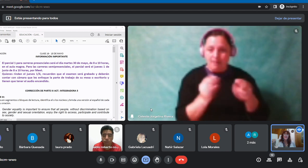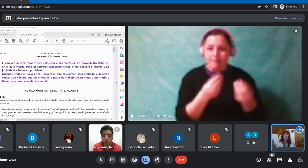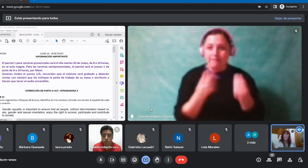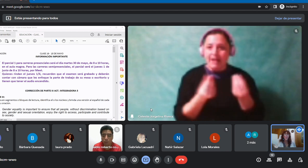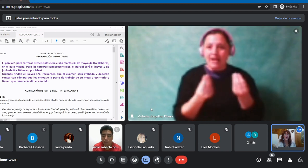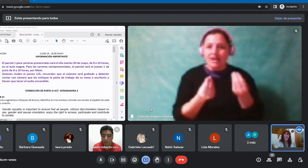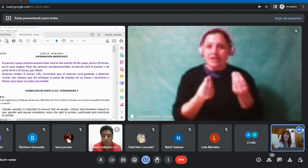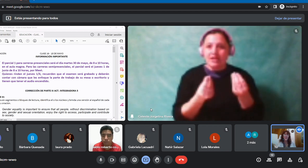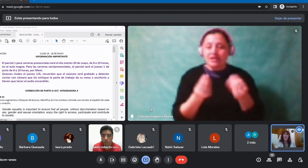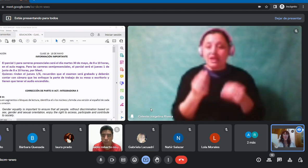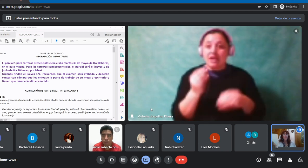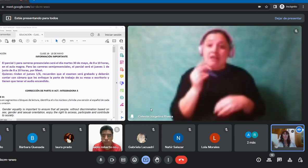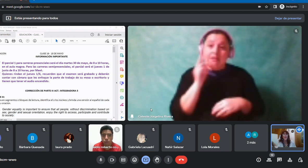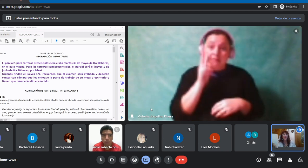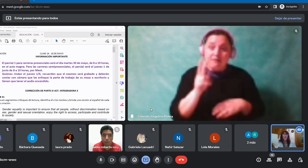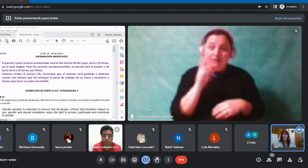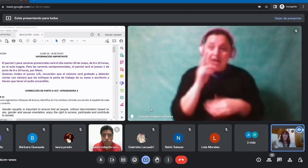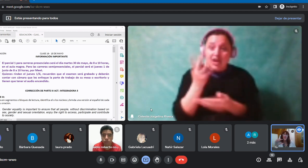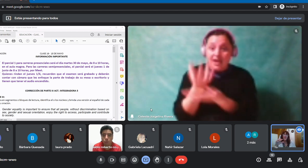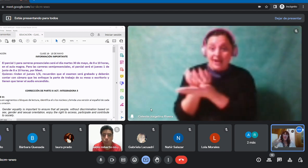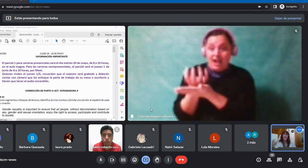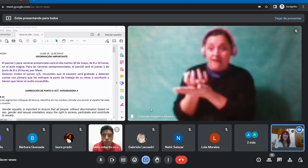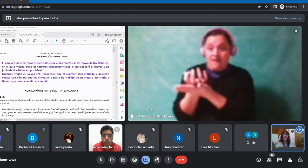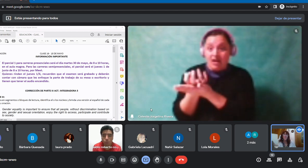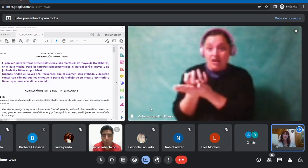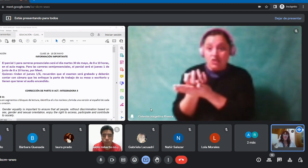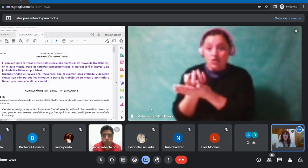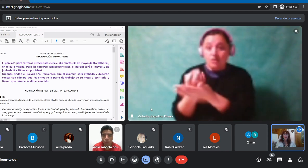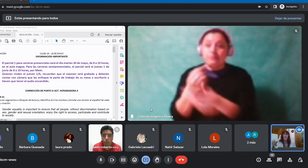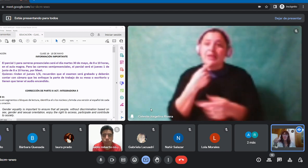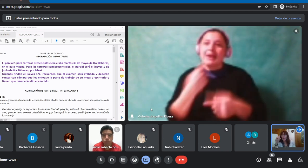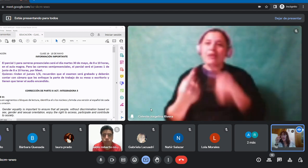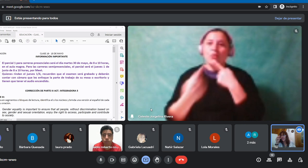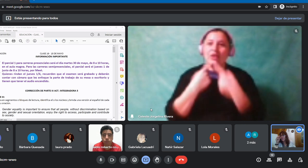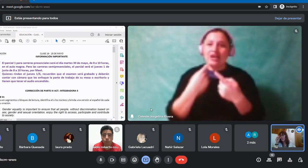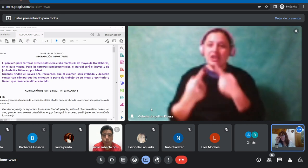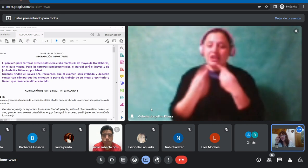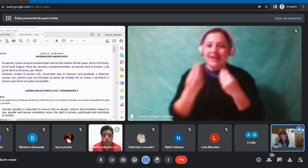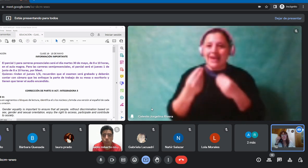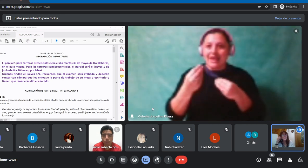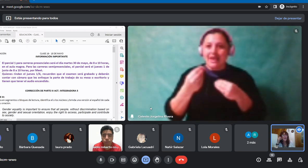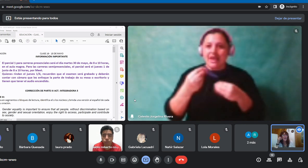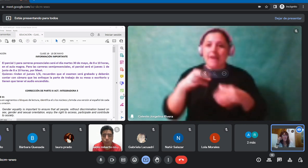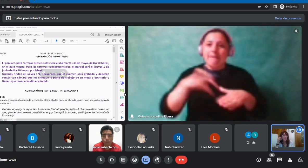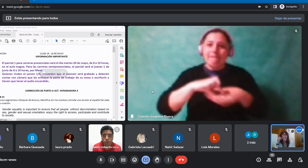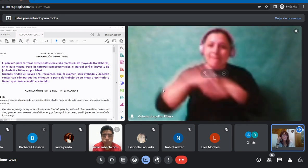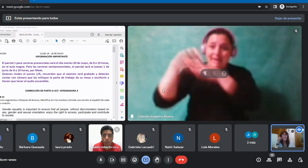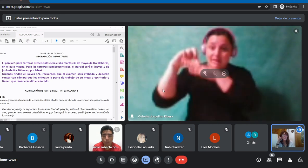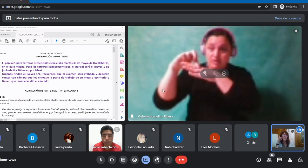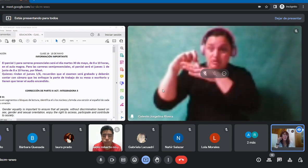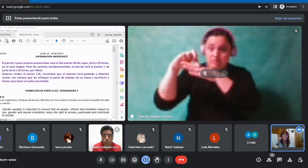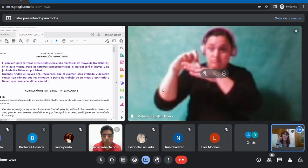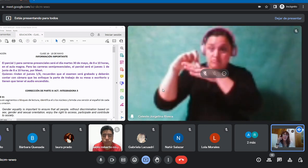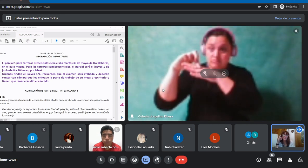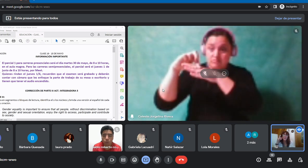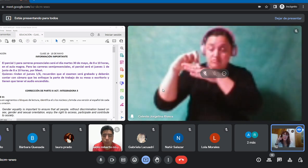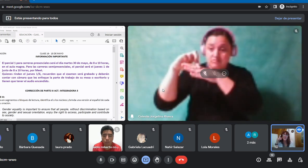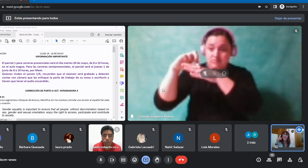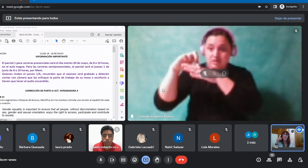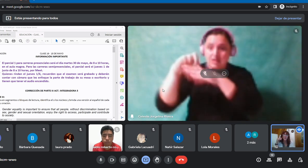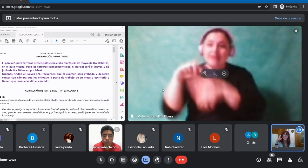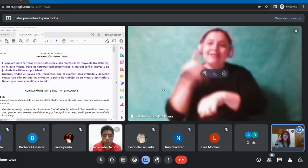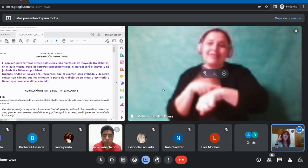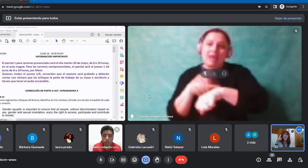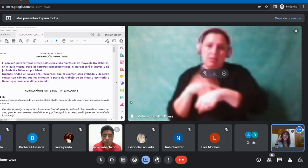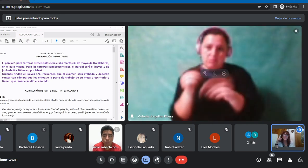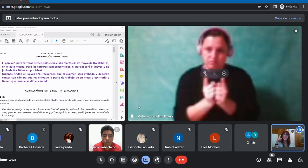va a ser por un cuestionario PEDCO que tiene un tiempo limitado. Vamos a estar las dos profesoras, Luciana Pesutti y